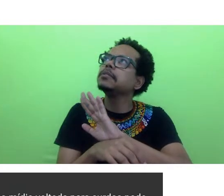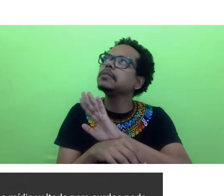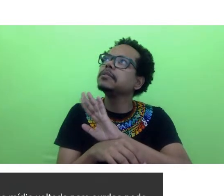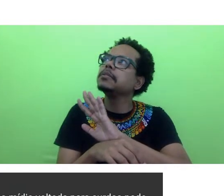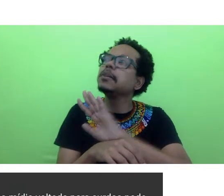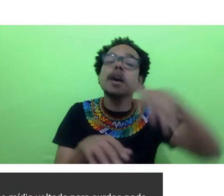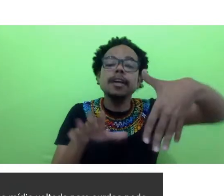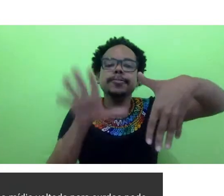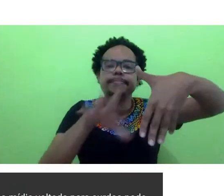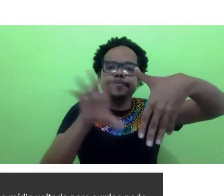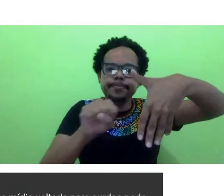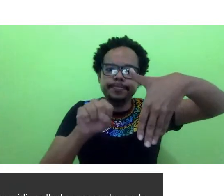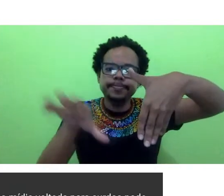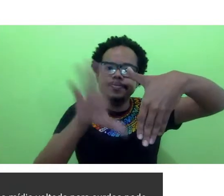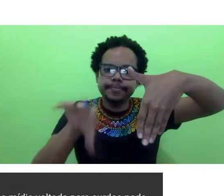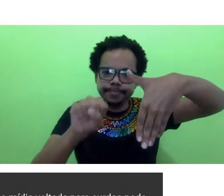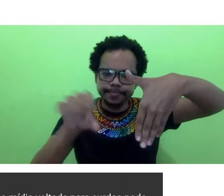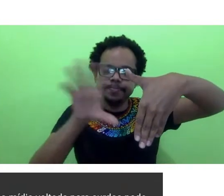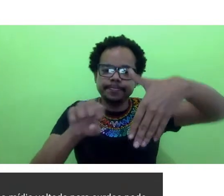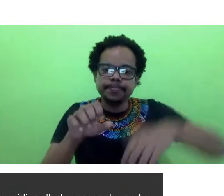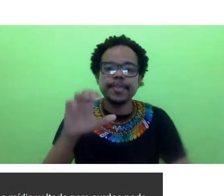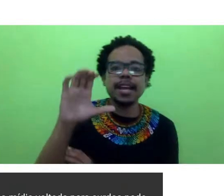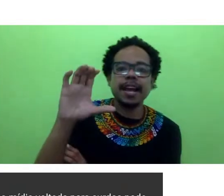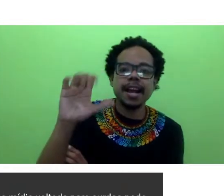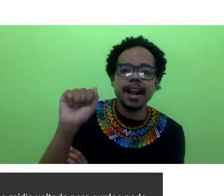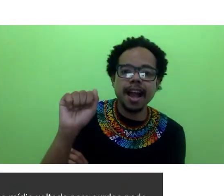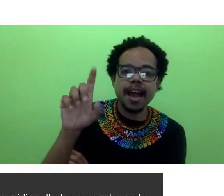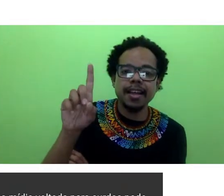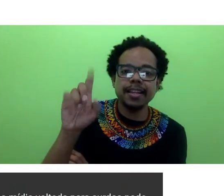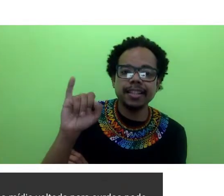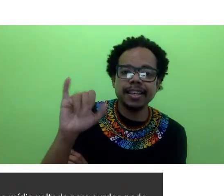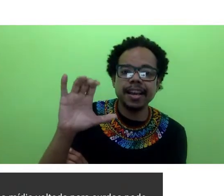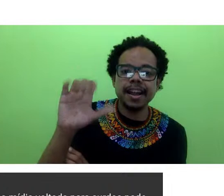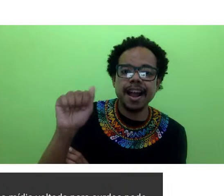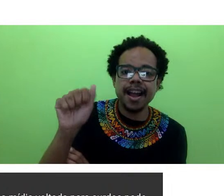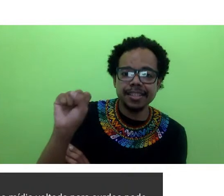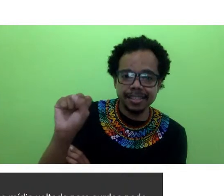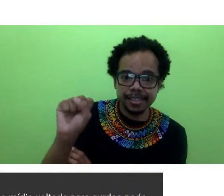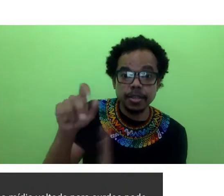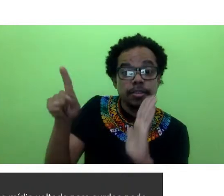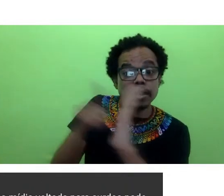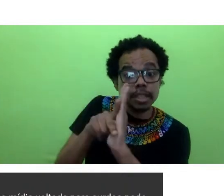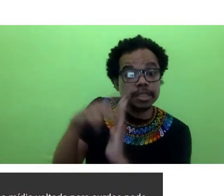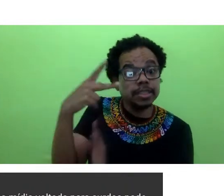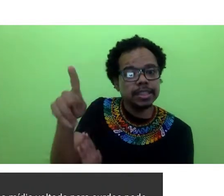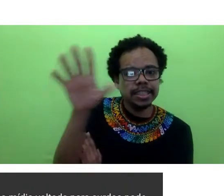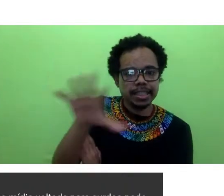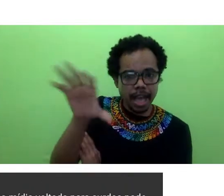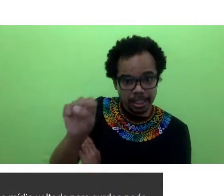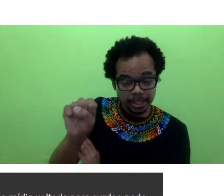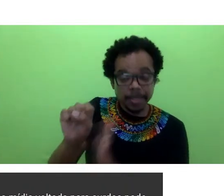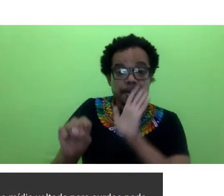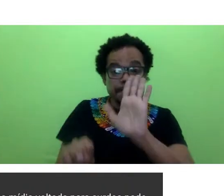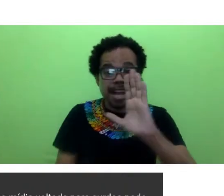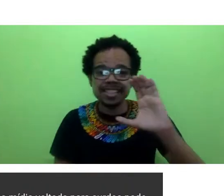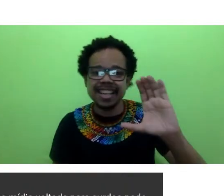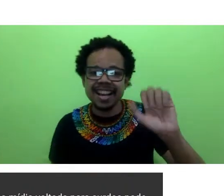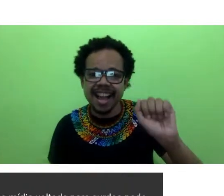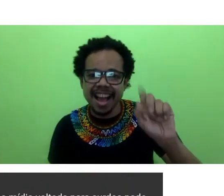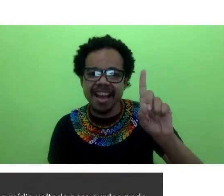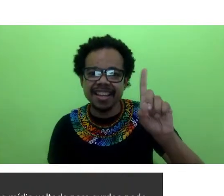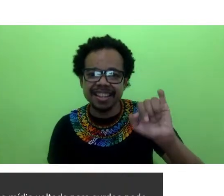eu acho que é seu nome quer da instituição o teatro por exemplo a